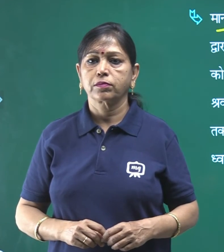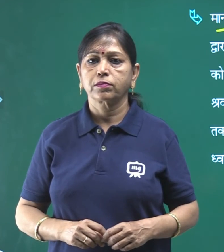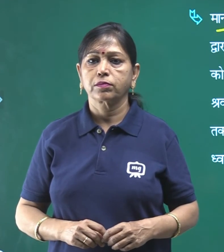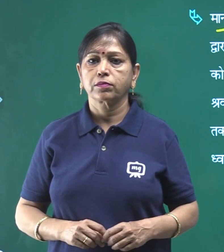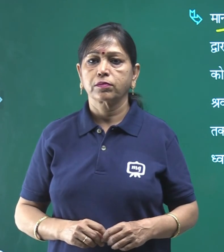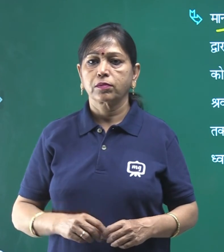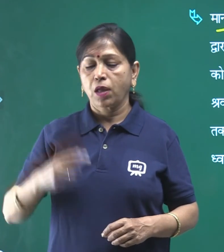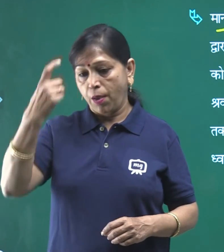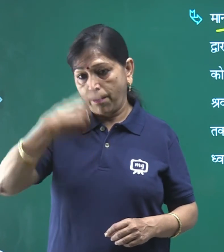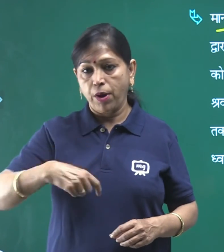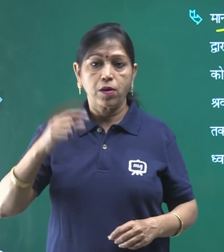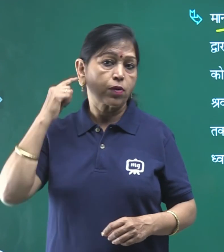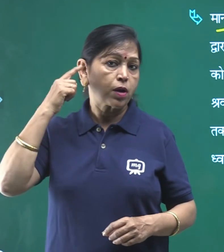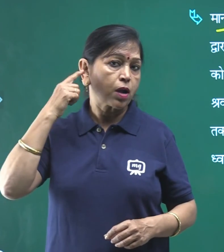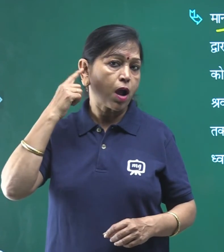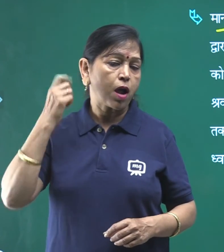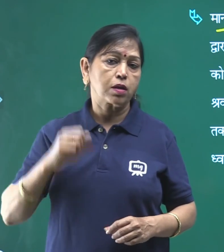मानव कर्ण कान